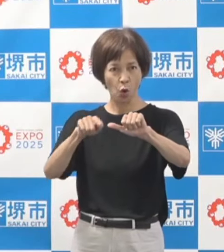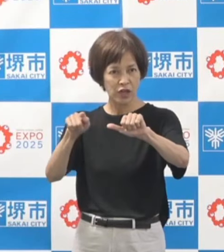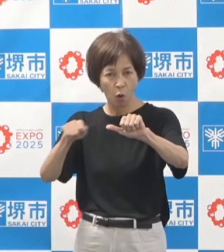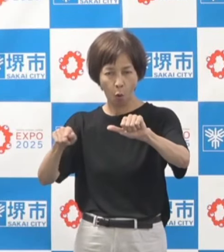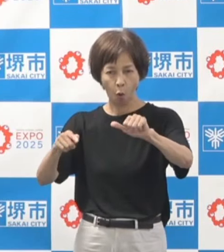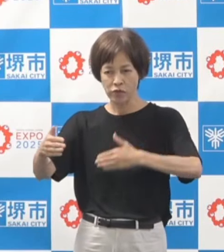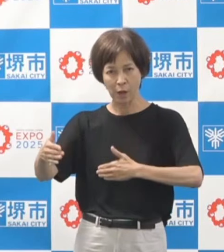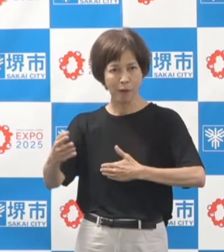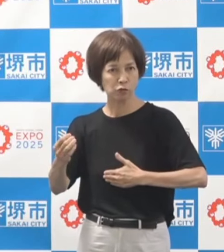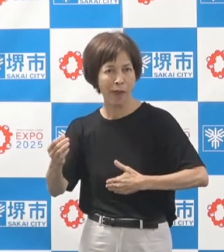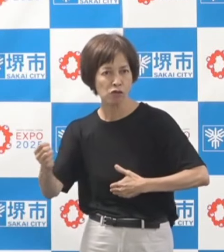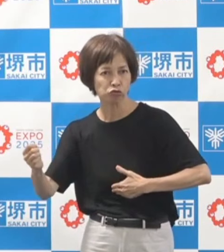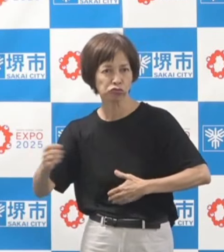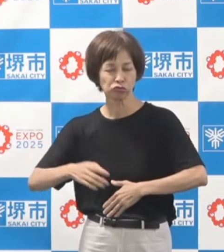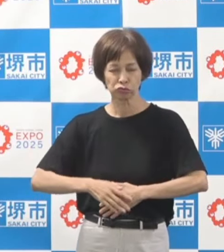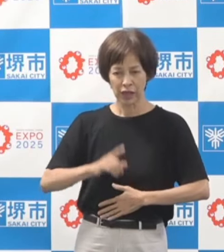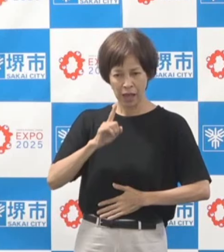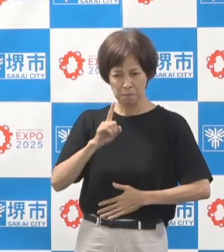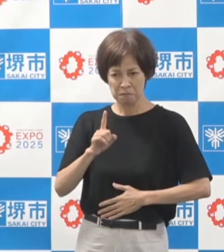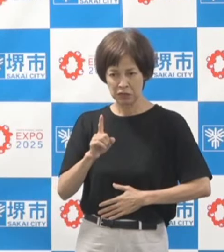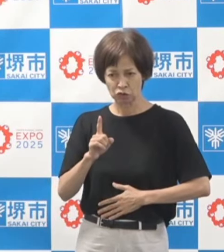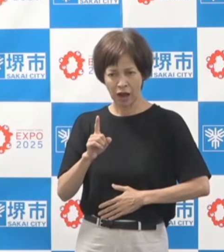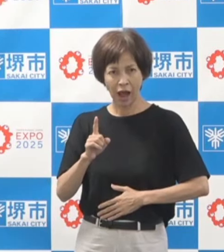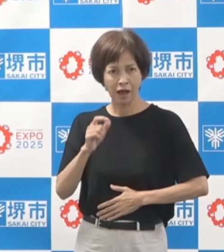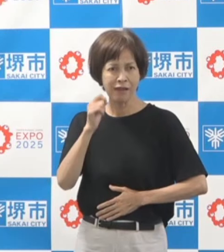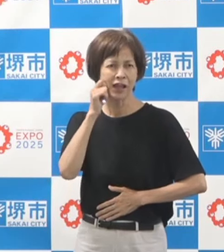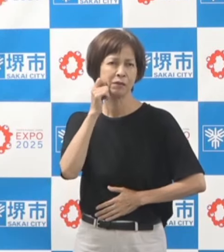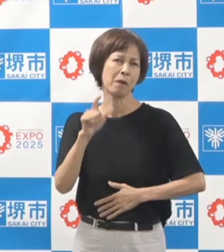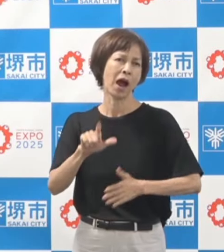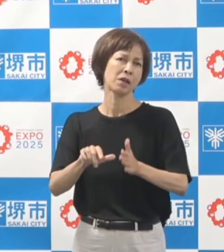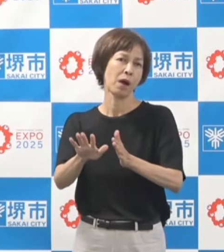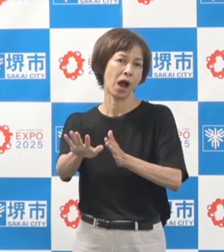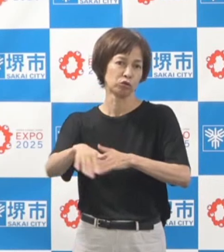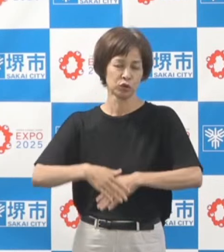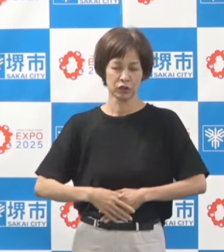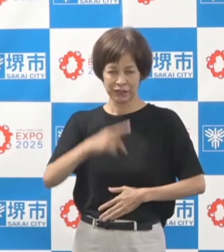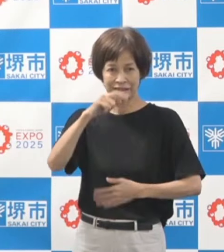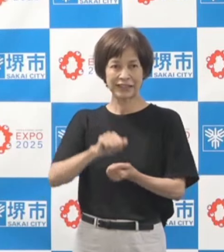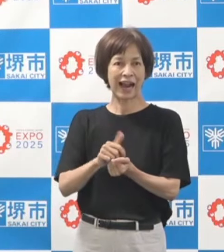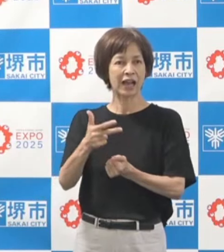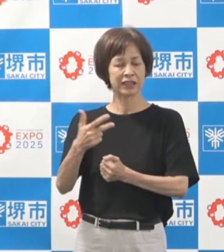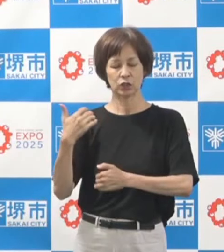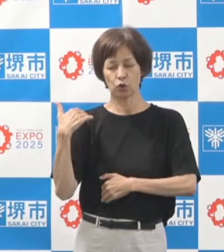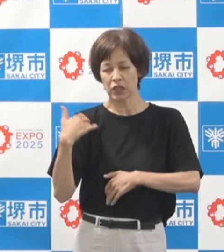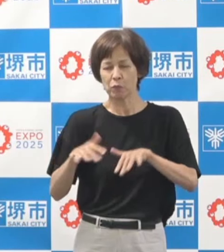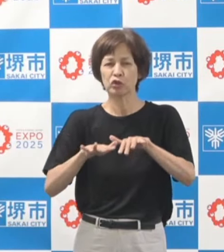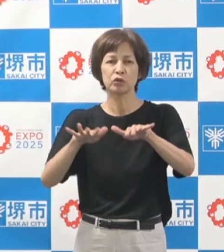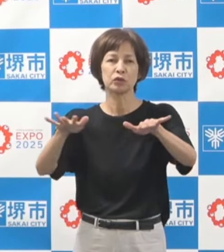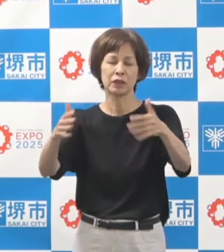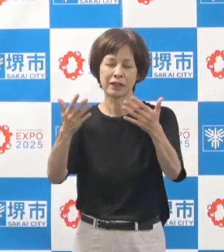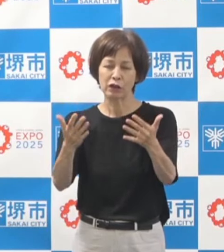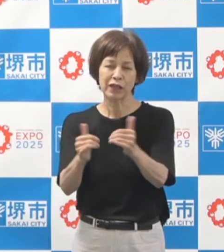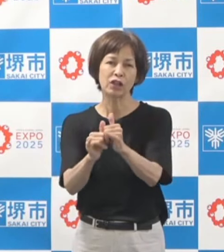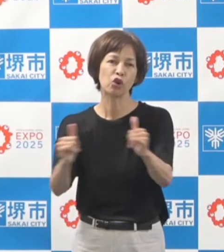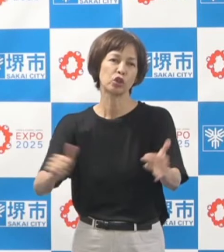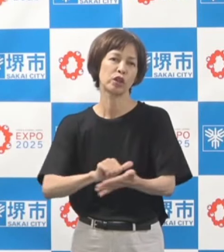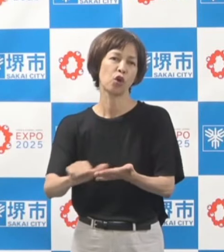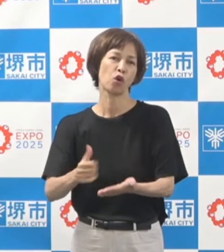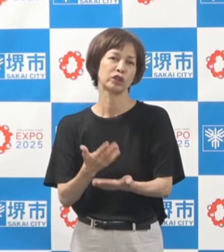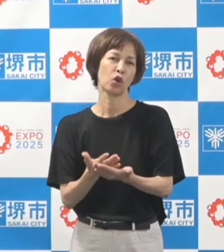メートルとかというところで見当たらない可能性もありますので、市としても周知呼びかけまして多くの方に登録していただきたいと思います